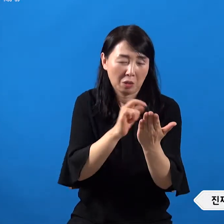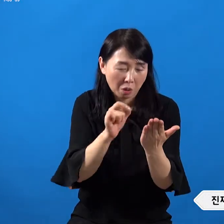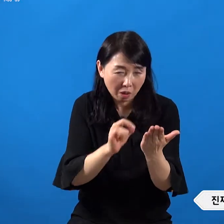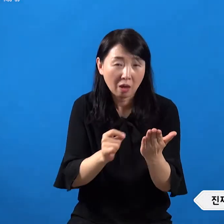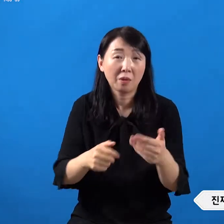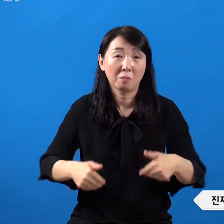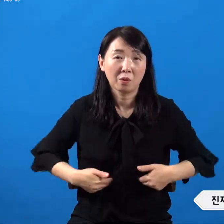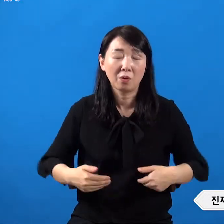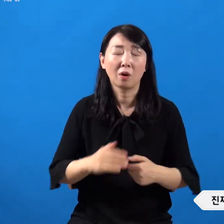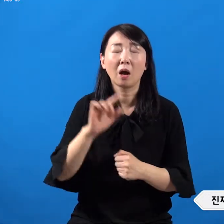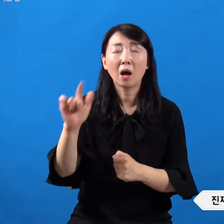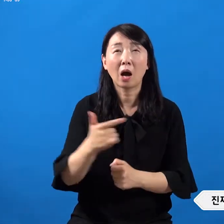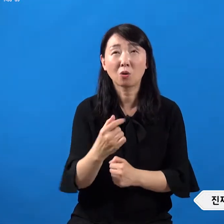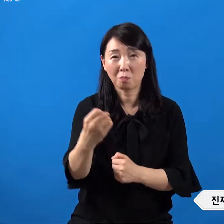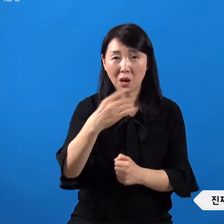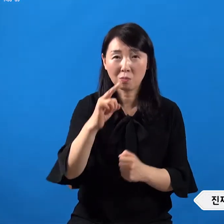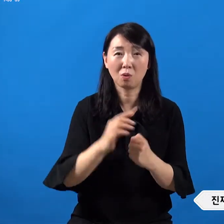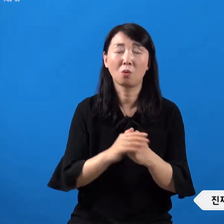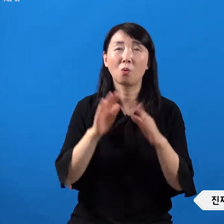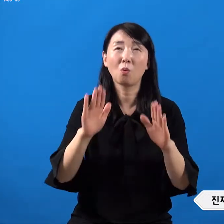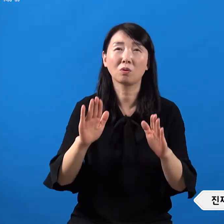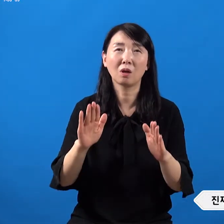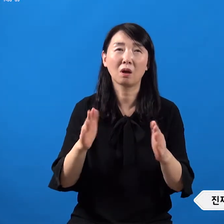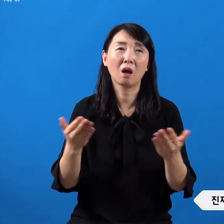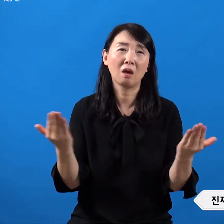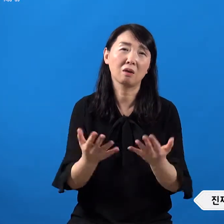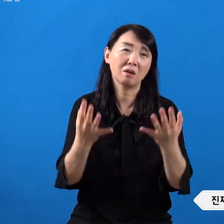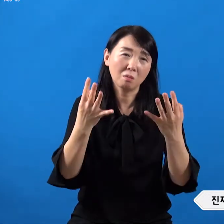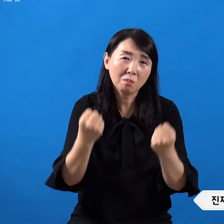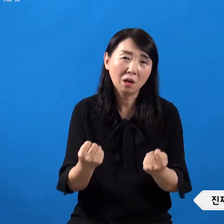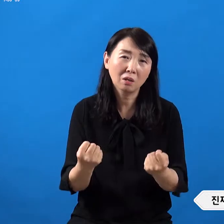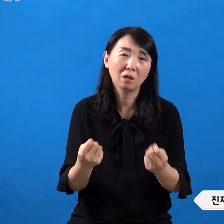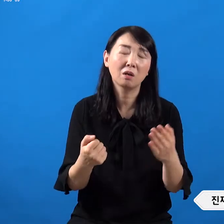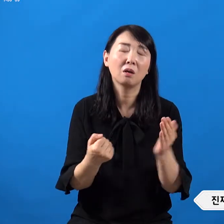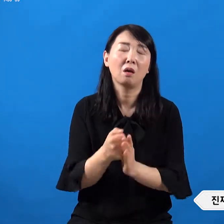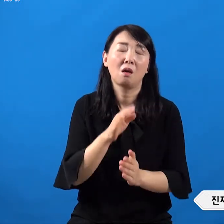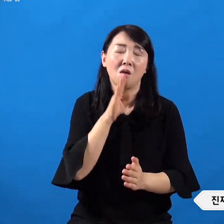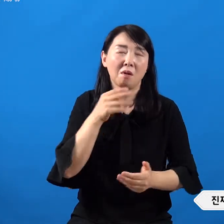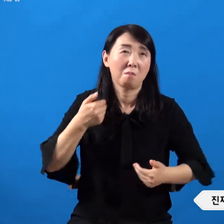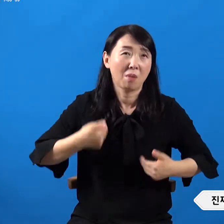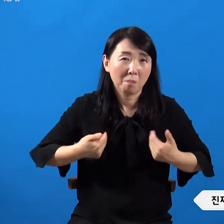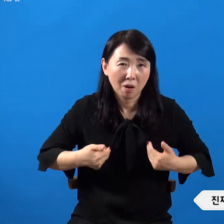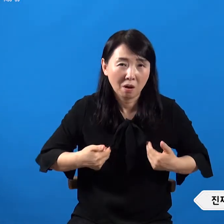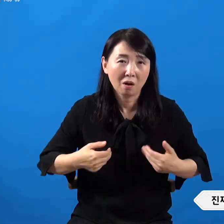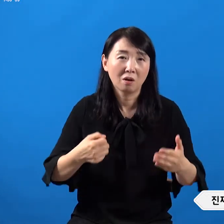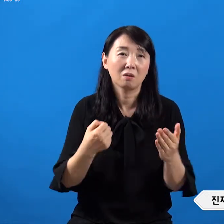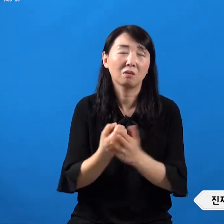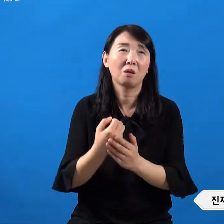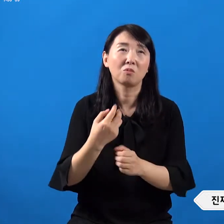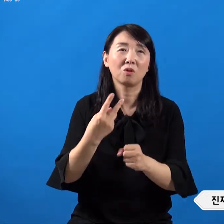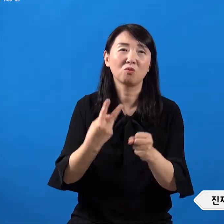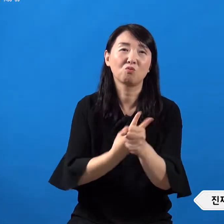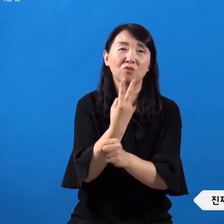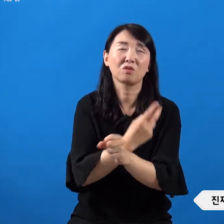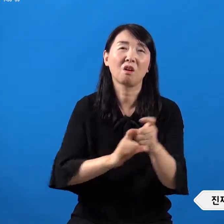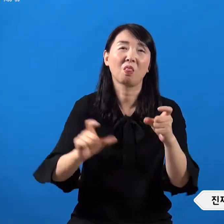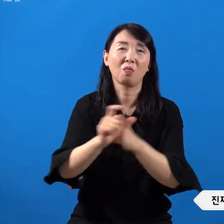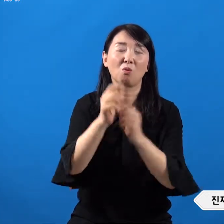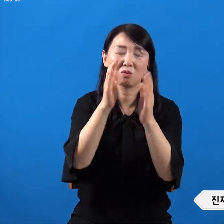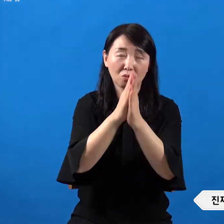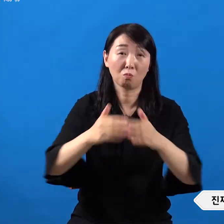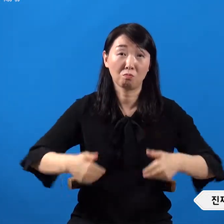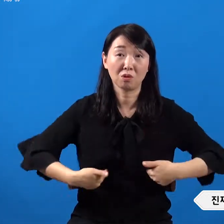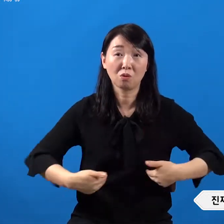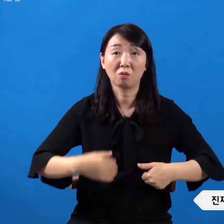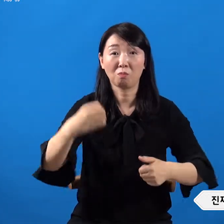되고 하루는 그가 이렇게 이야기합니다. 오늘은 내가 할 일이 너무 많아, 너무 바빠, 2시간 더